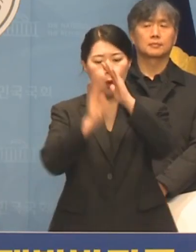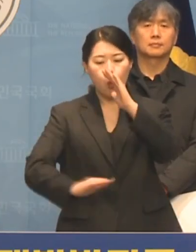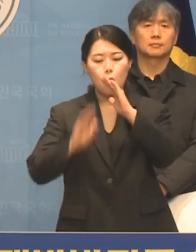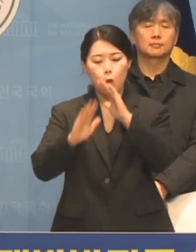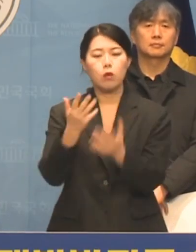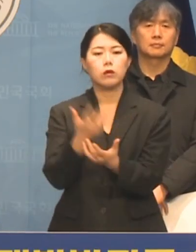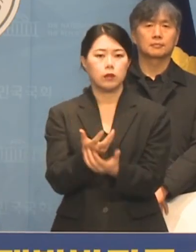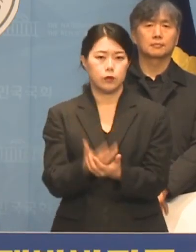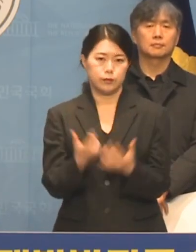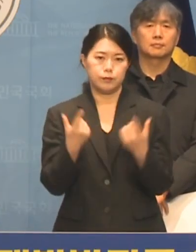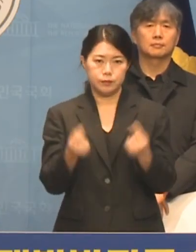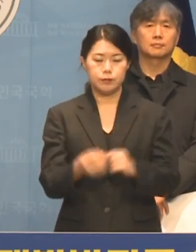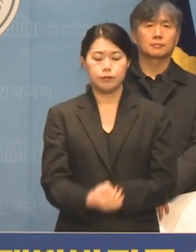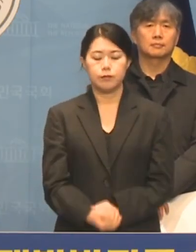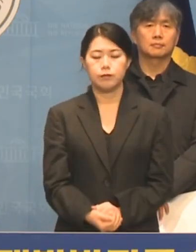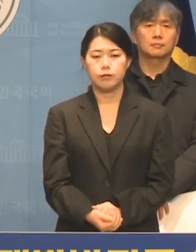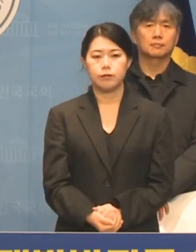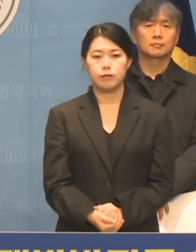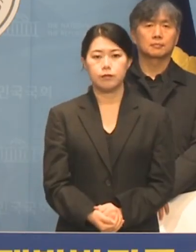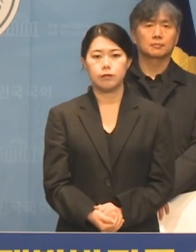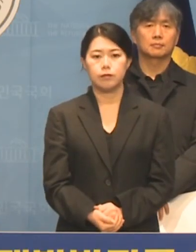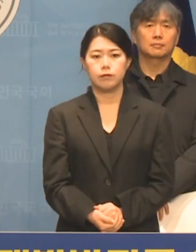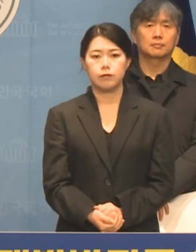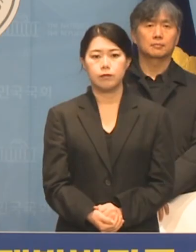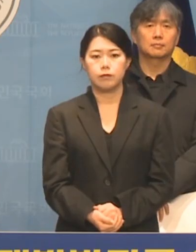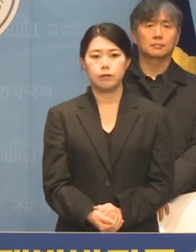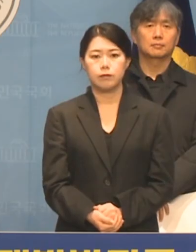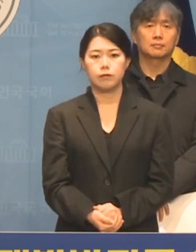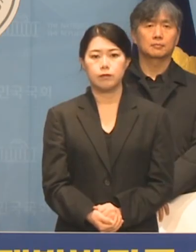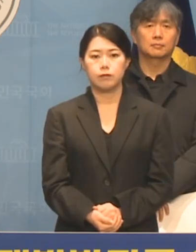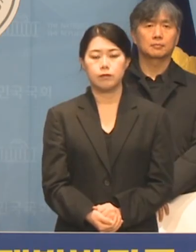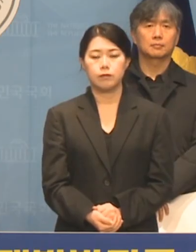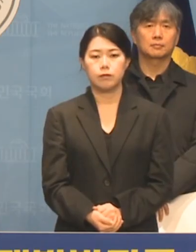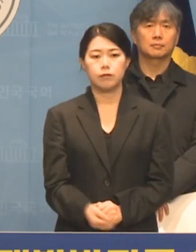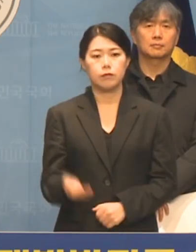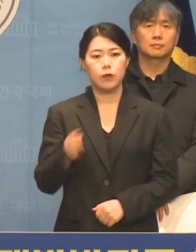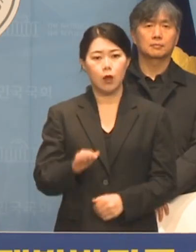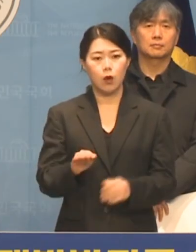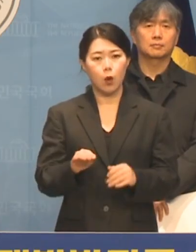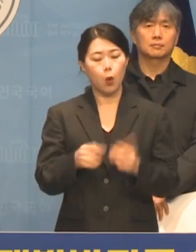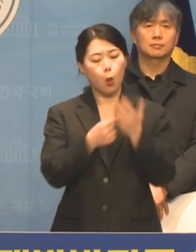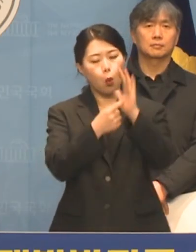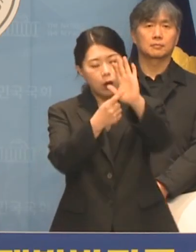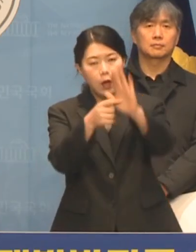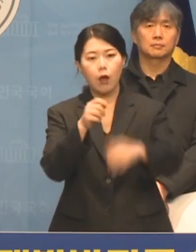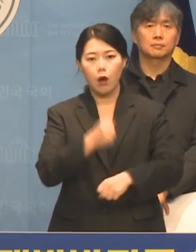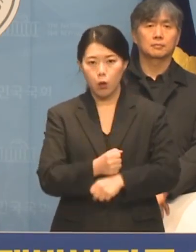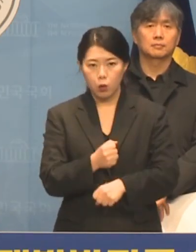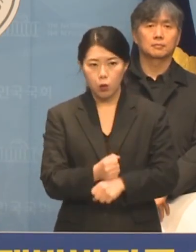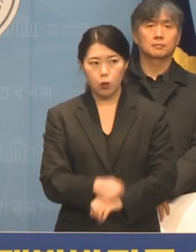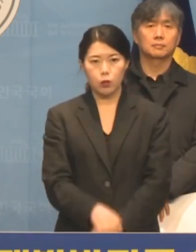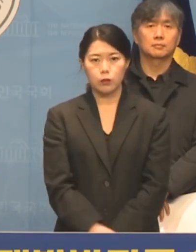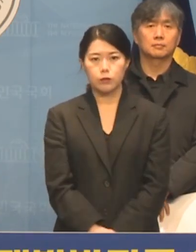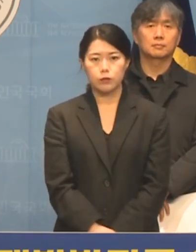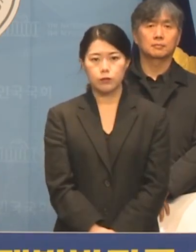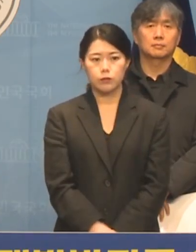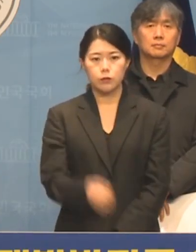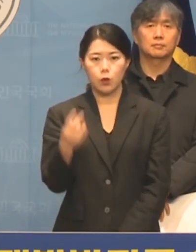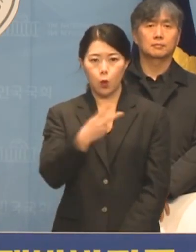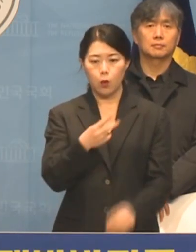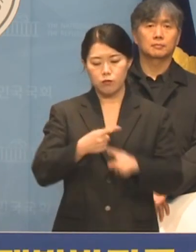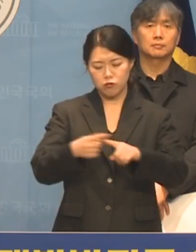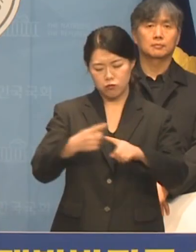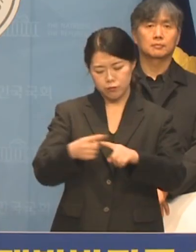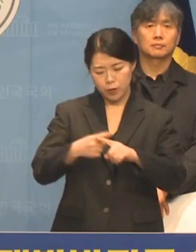자료입니다. 공공의 자산이고 이런 부분들이 전체적으로 좀 공개가 되고 이런 것들에 대한 치밀한